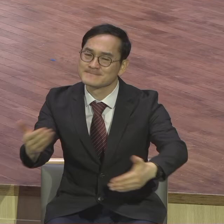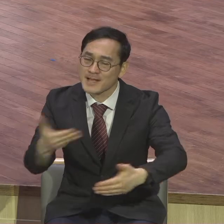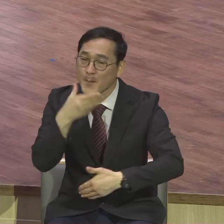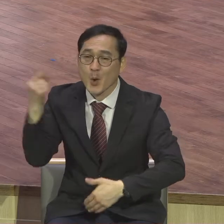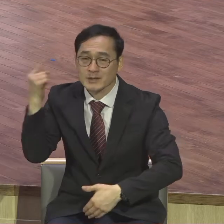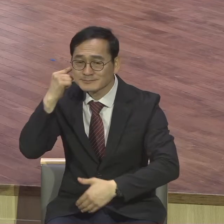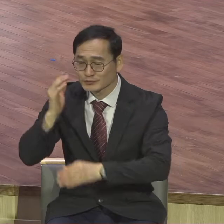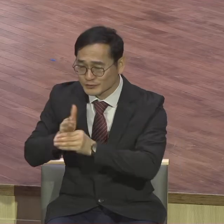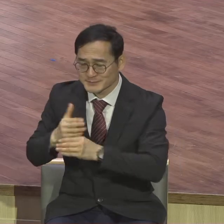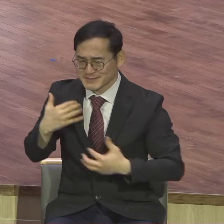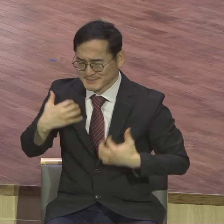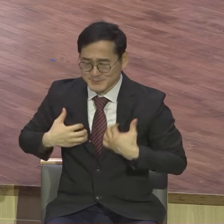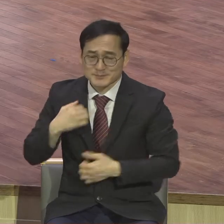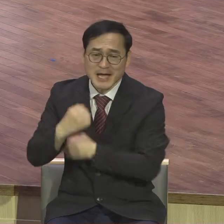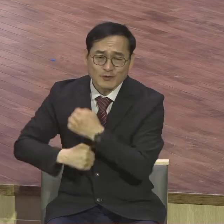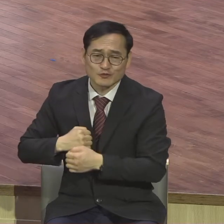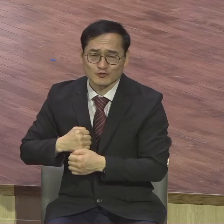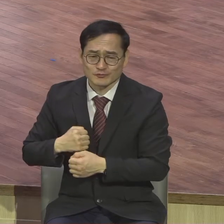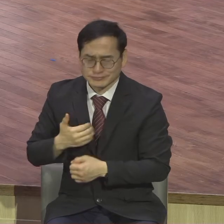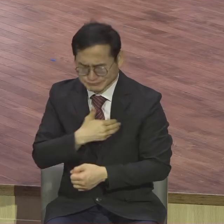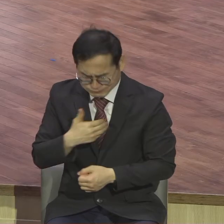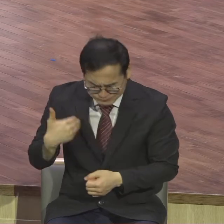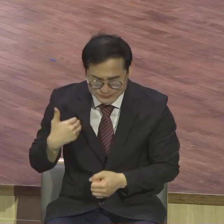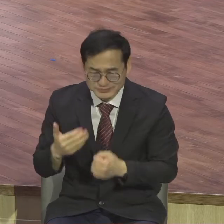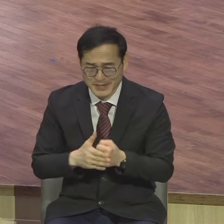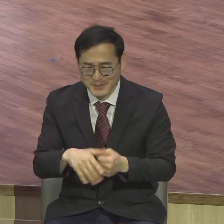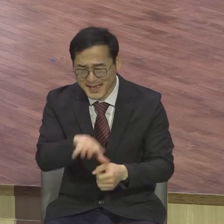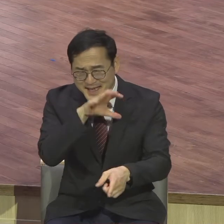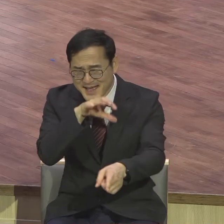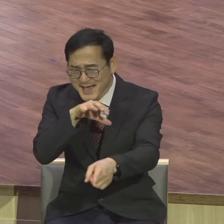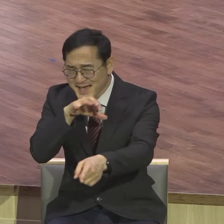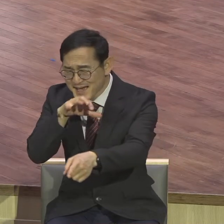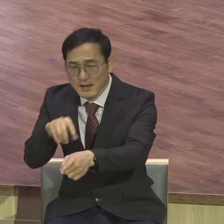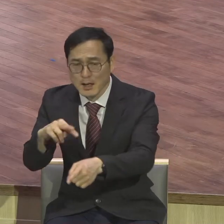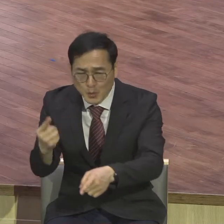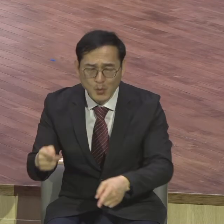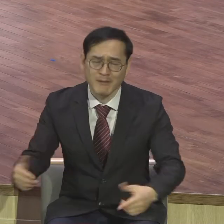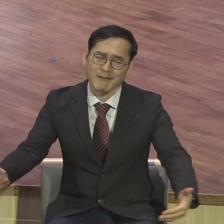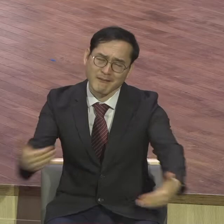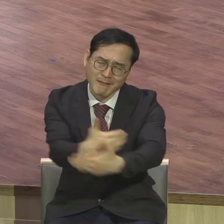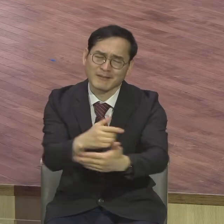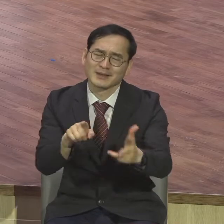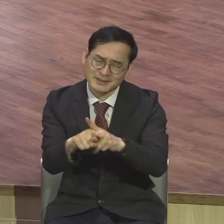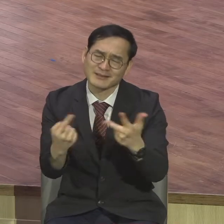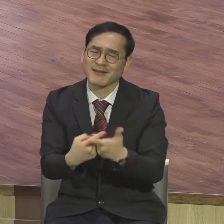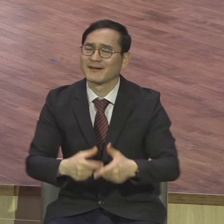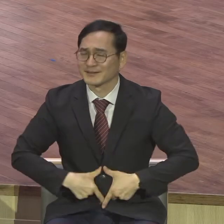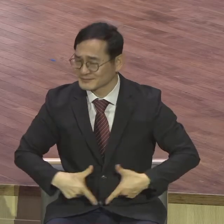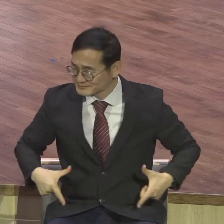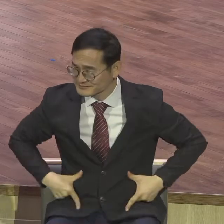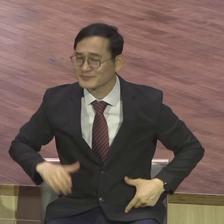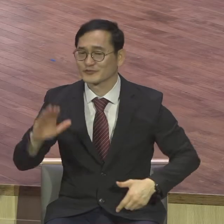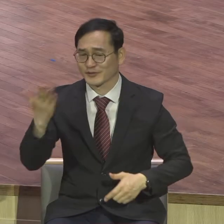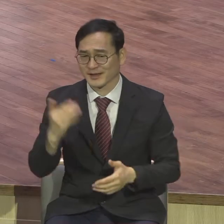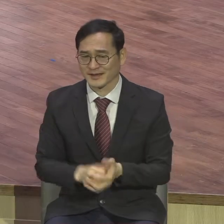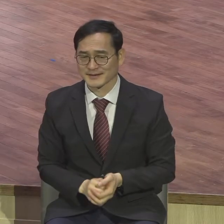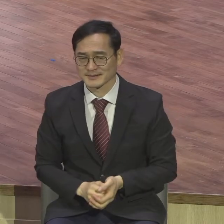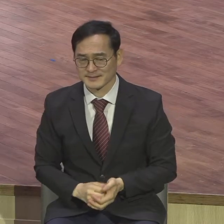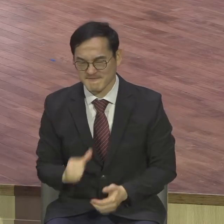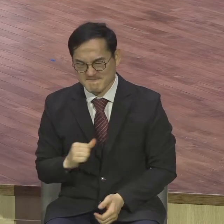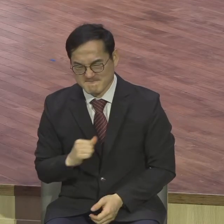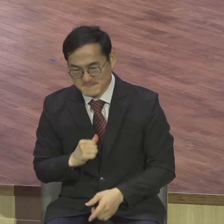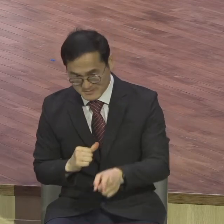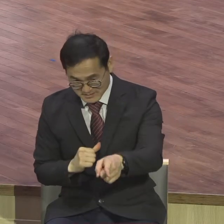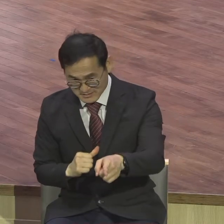안에서 품어줄 수 있어야 돼. 아, 나 저 인생 저 꼬라지 보시고 아, 저거 나 딱 내 체질 아니야. 딱